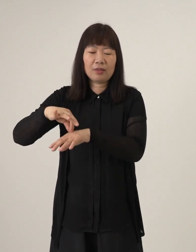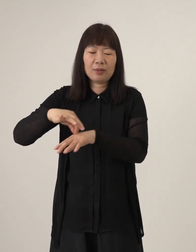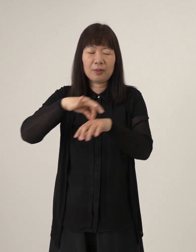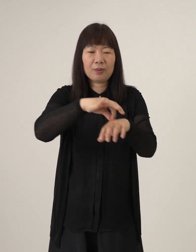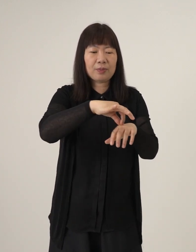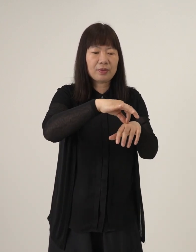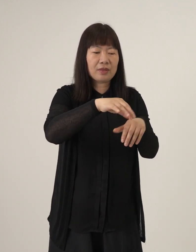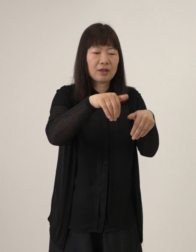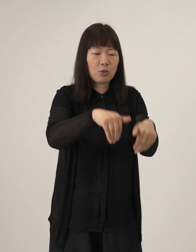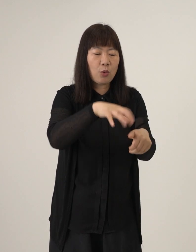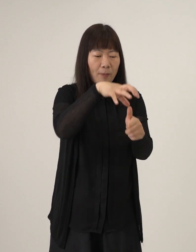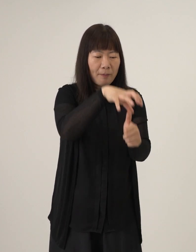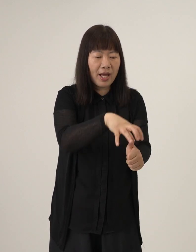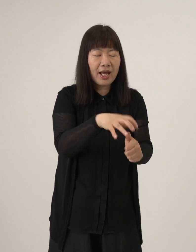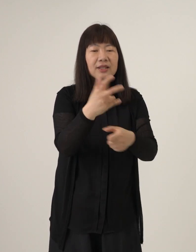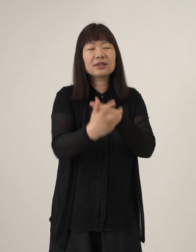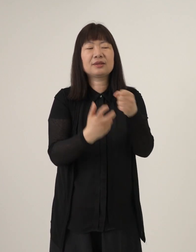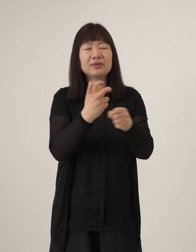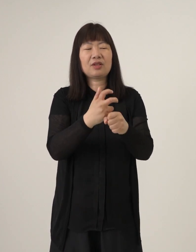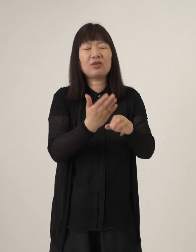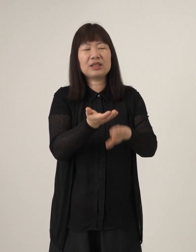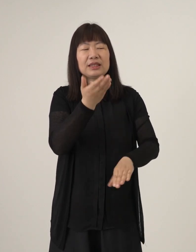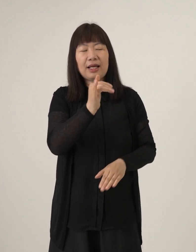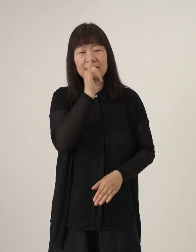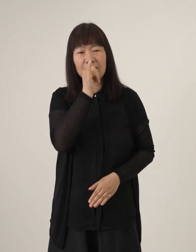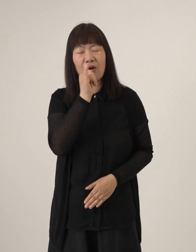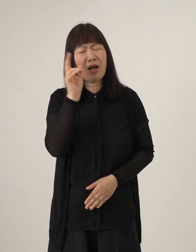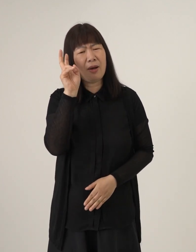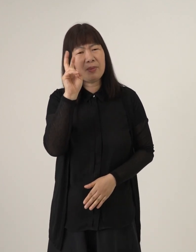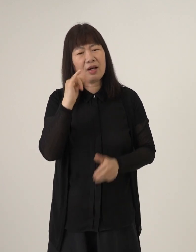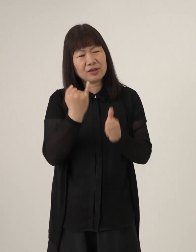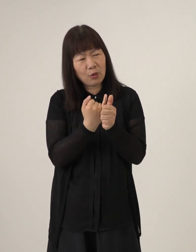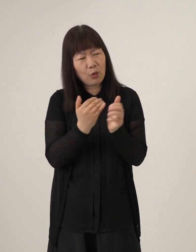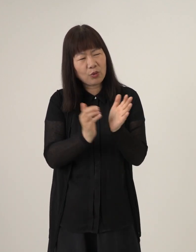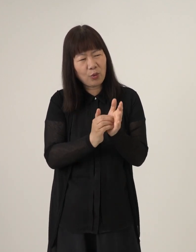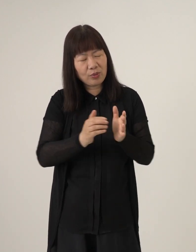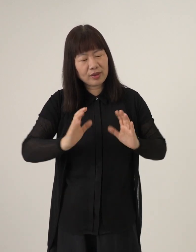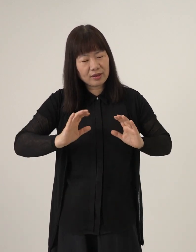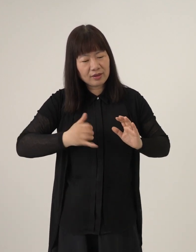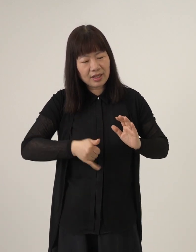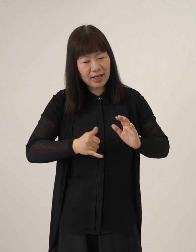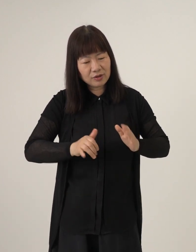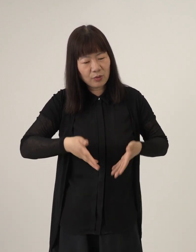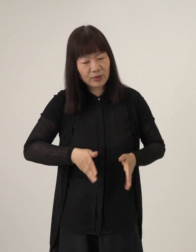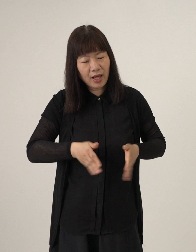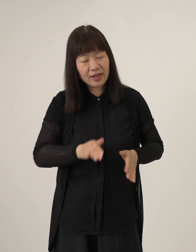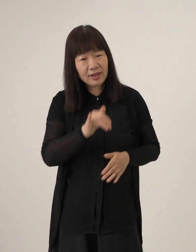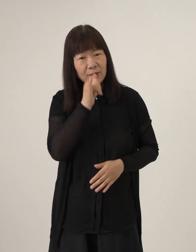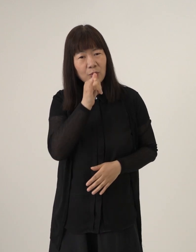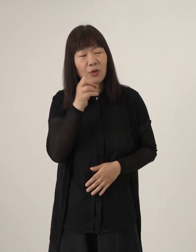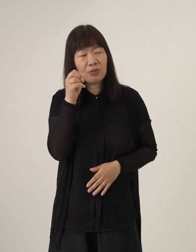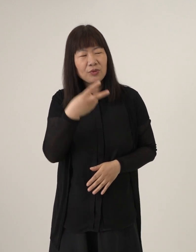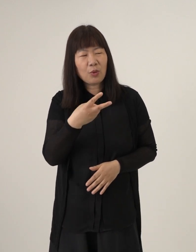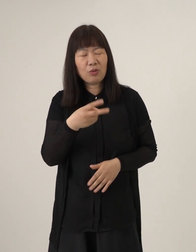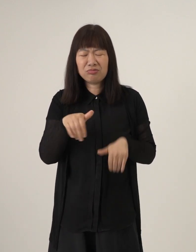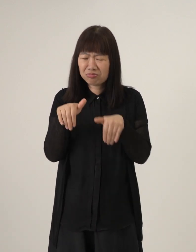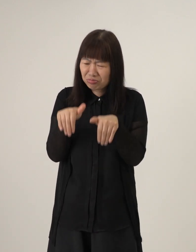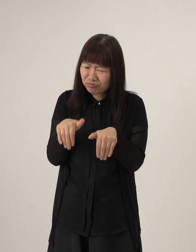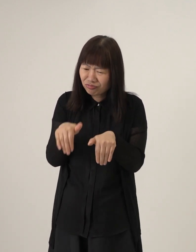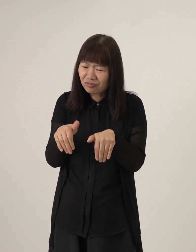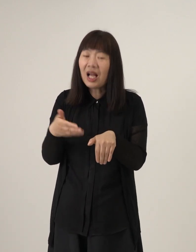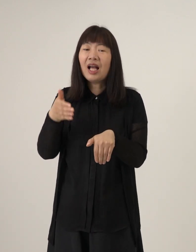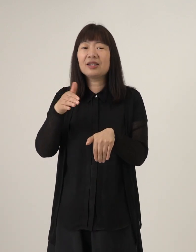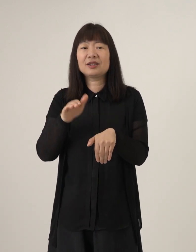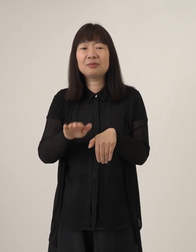거기서 애도 낳았을 거고 노예 신분이긴 해도 어쨌든 대제국 문명 국가에서 먹고 사는